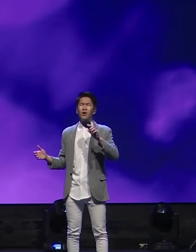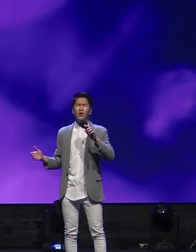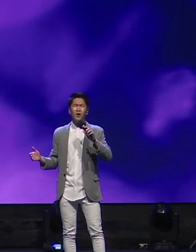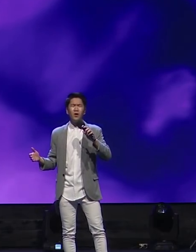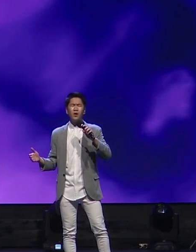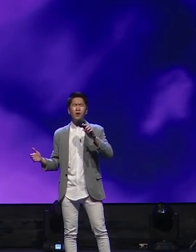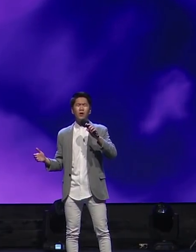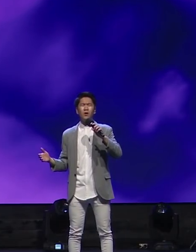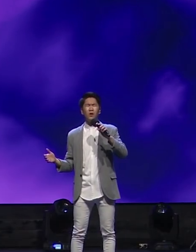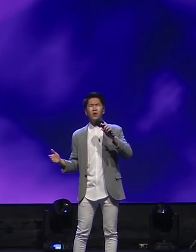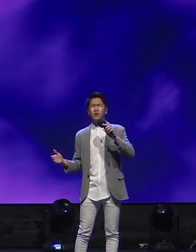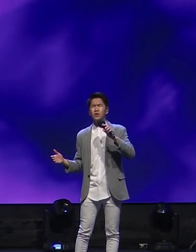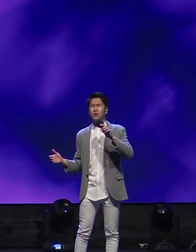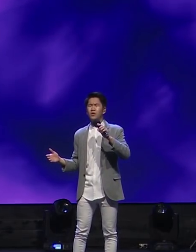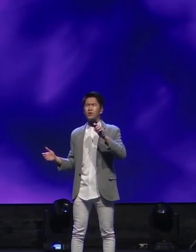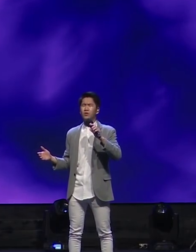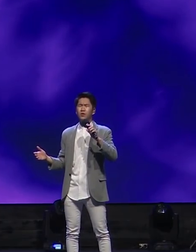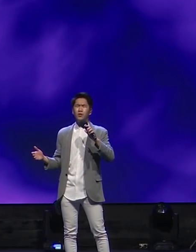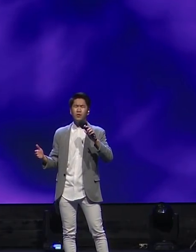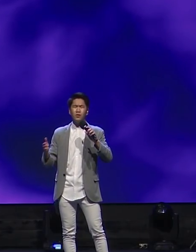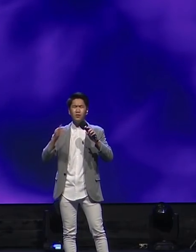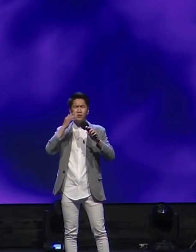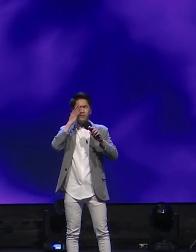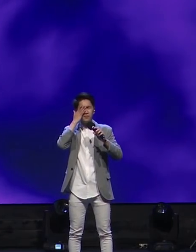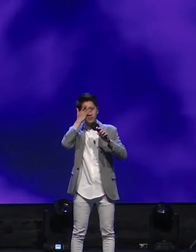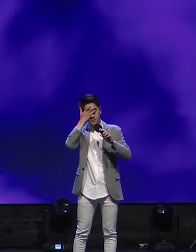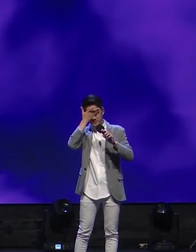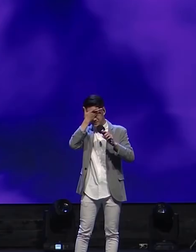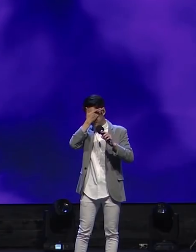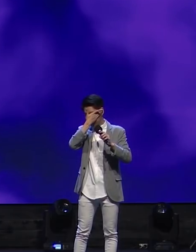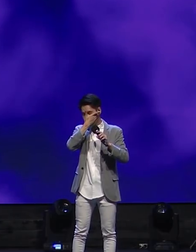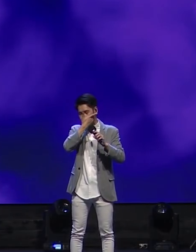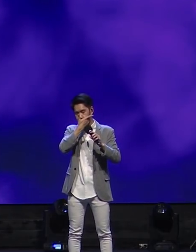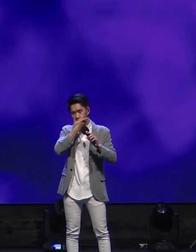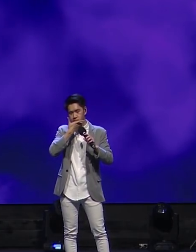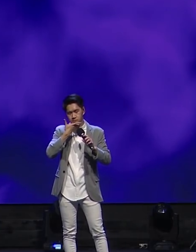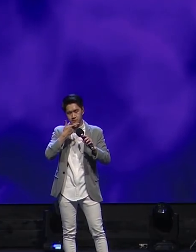Haleluya. Kami kan tenang,